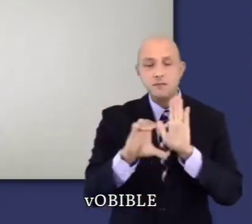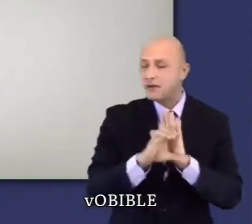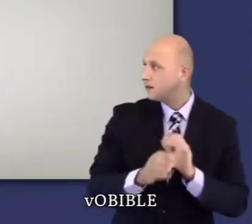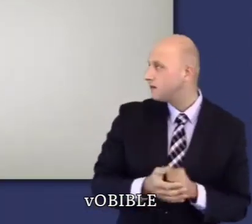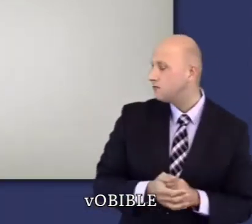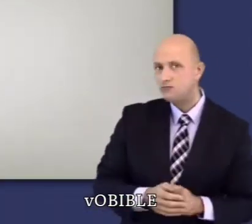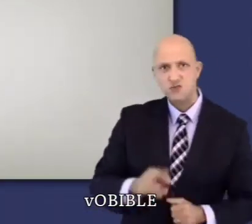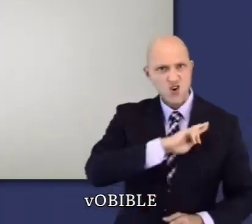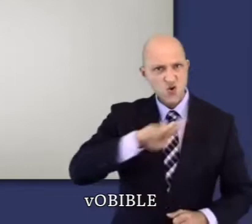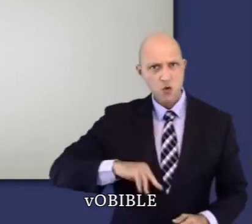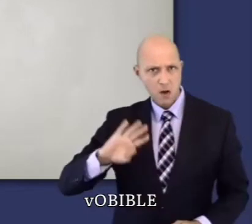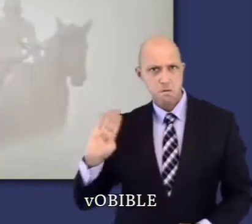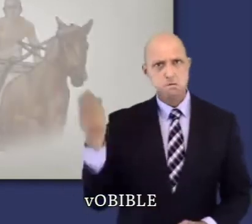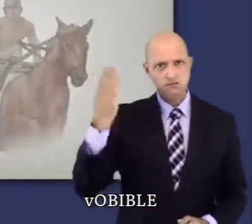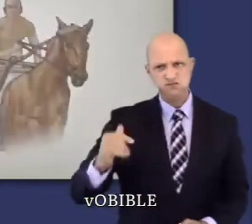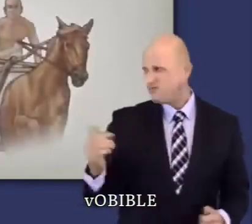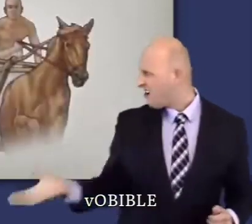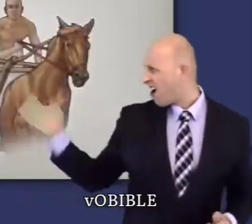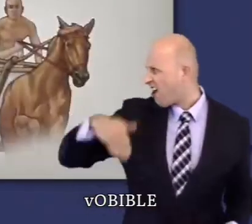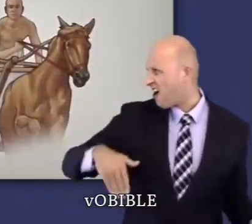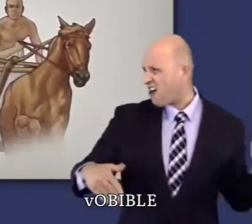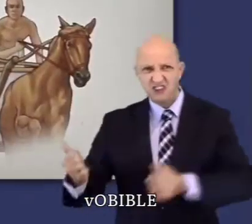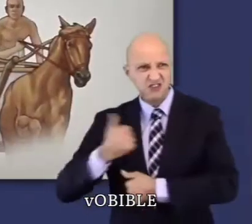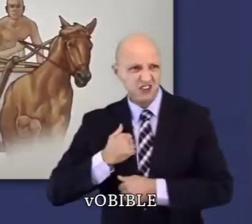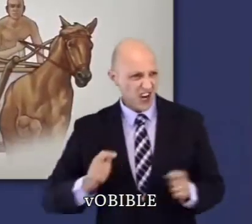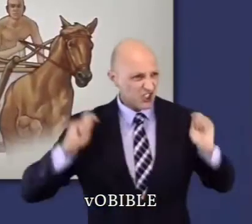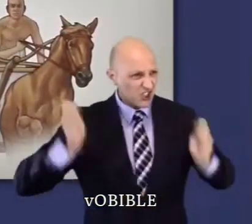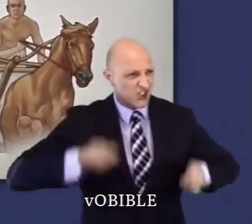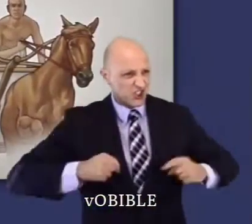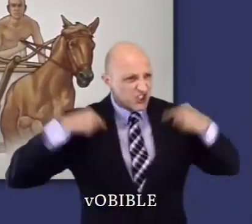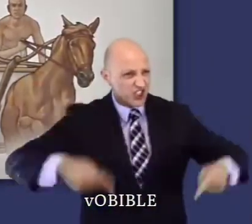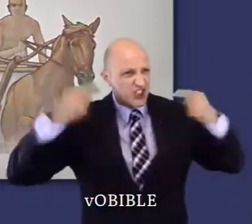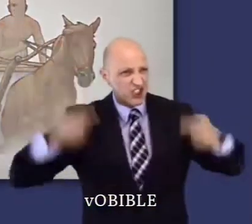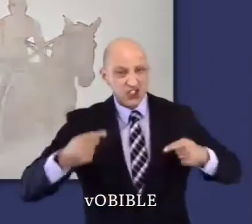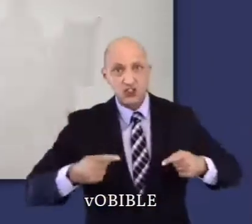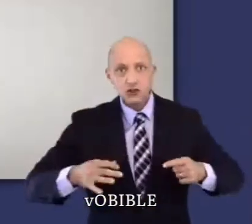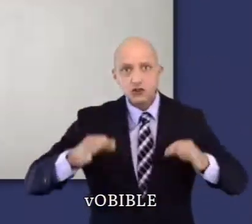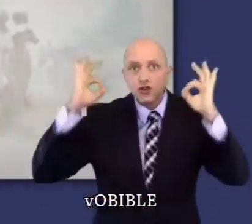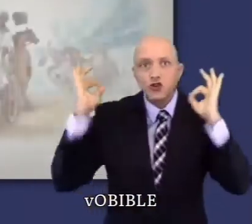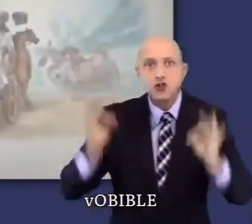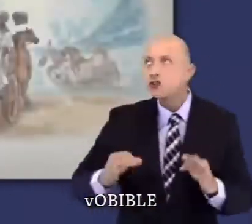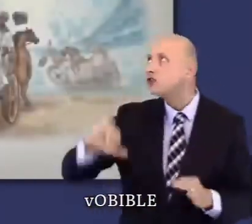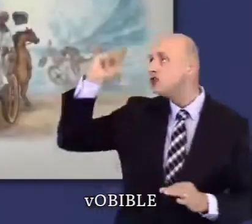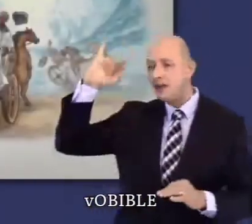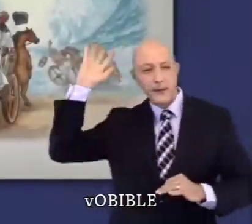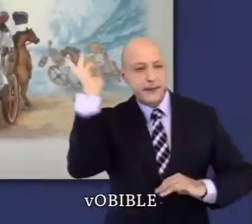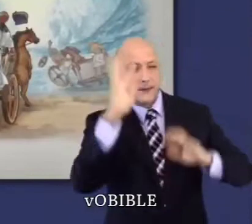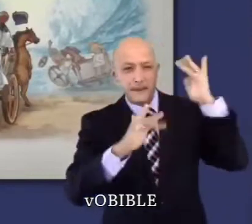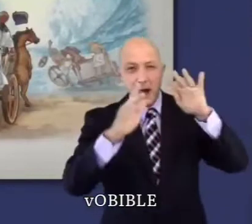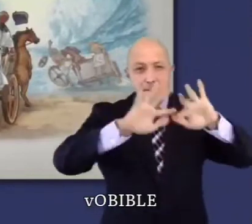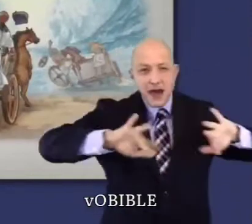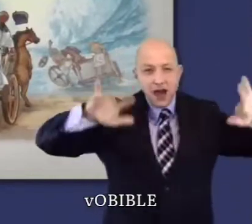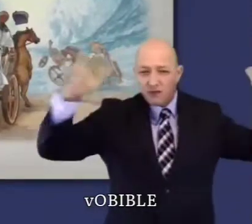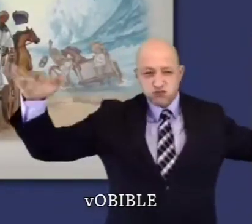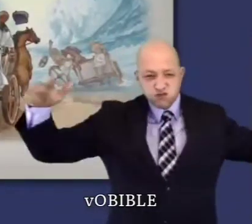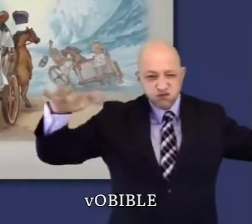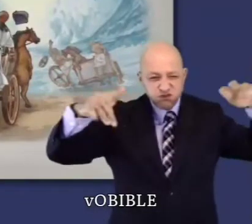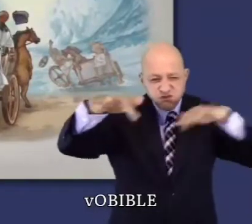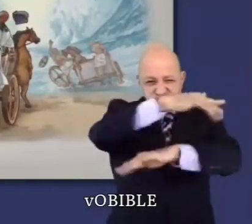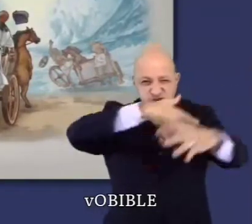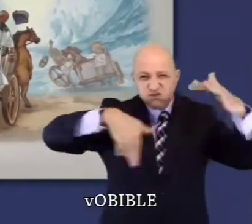Dans les chapitres 14 et 15, Pharaon a la folie de se lancer à la poursuite des Israélites, mais Jéhovah l'engloutit dans la mer